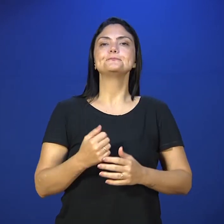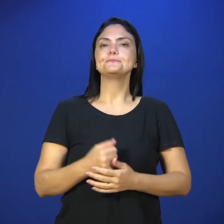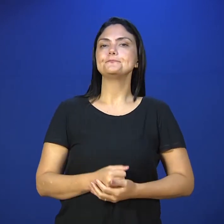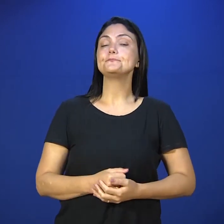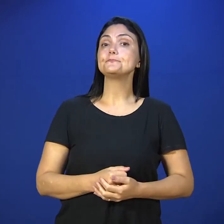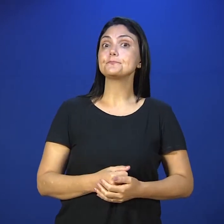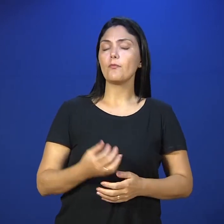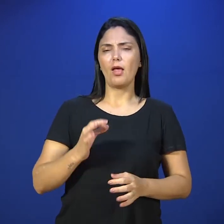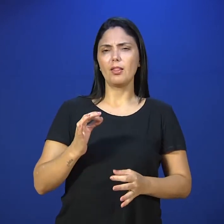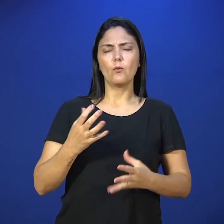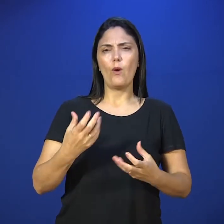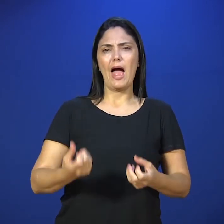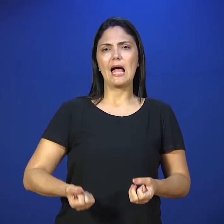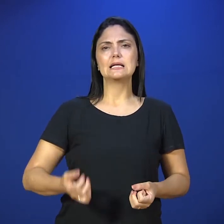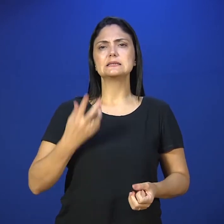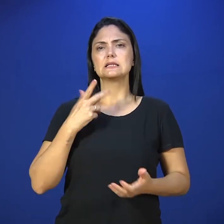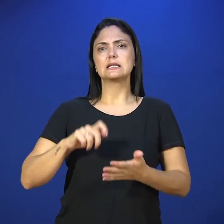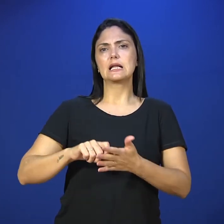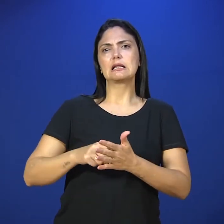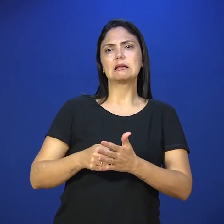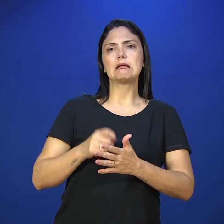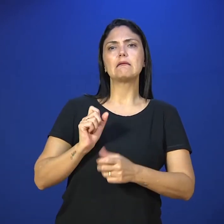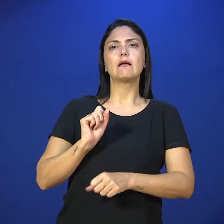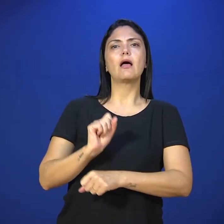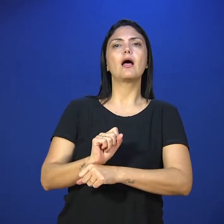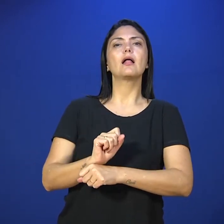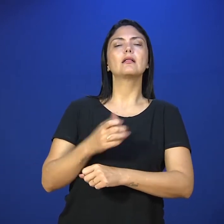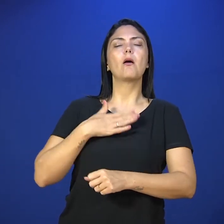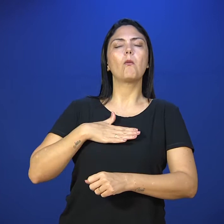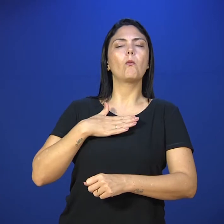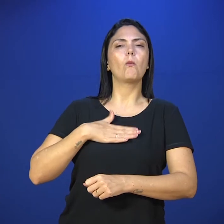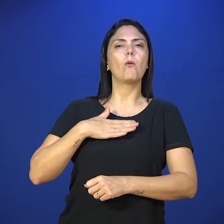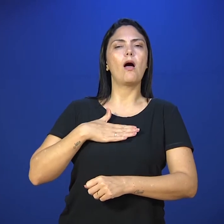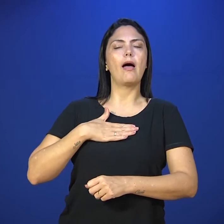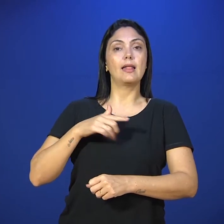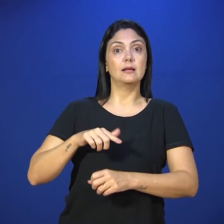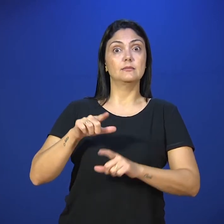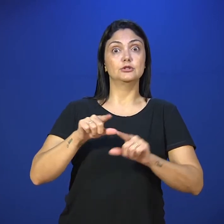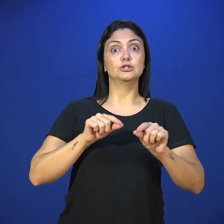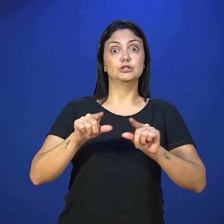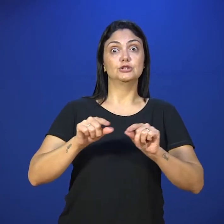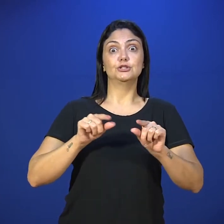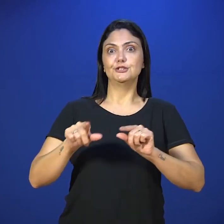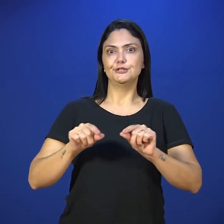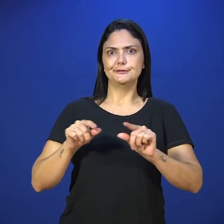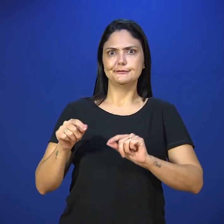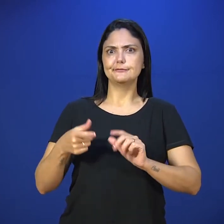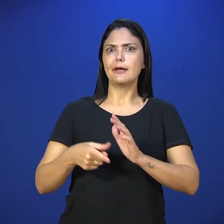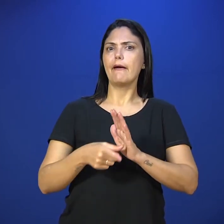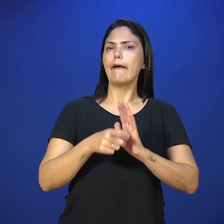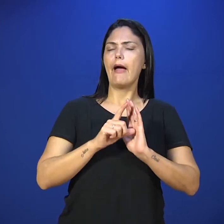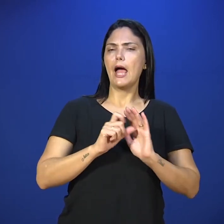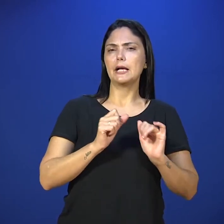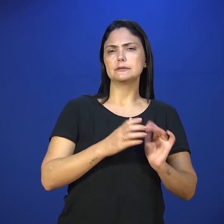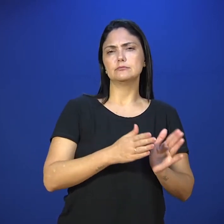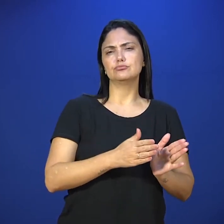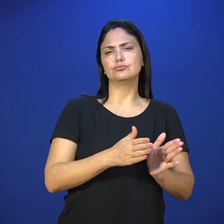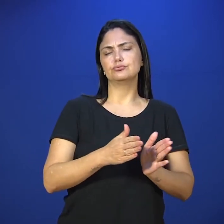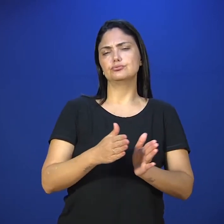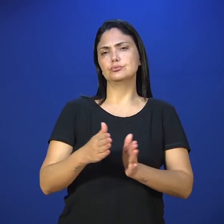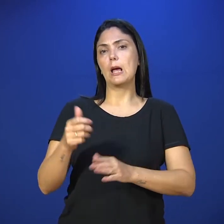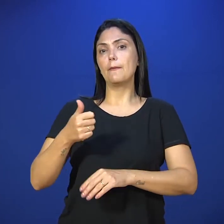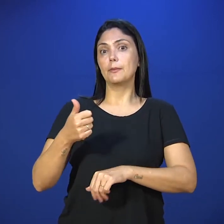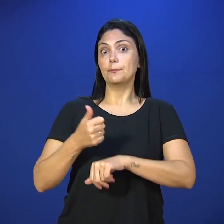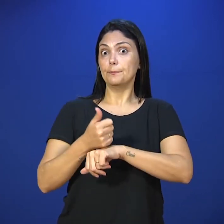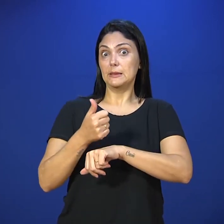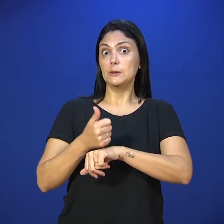12. Não serão aceitos trancamentos de matrículas de alunos oriundos deste processo seletivo antes de decorrido o primeiro